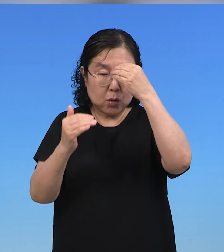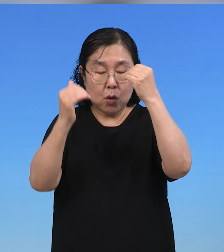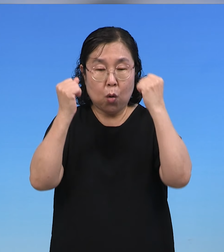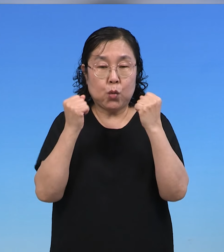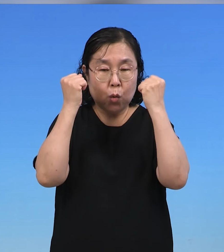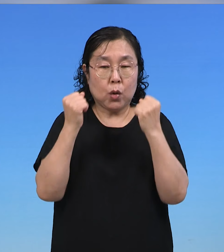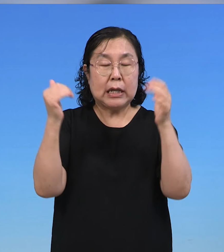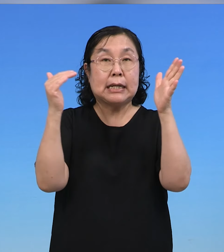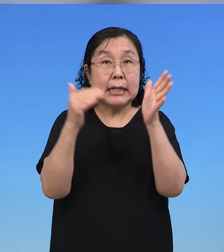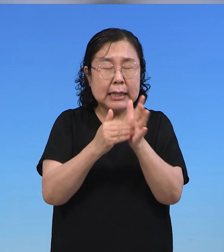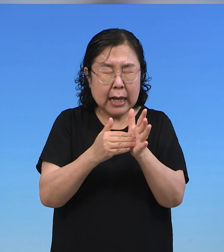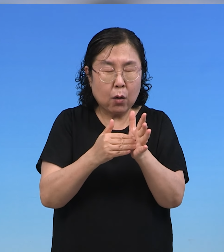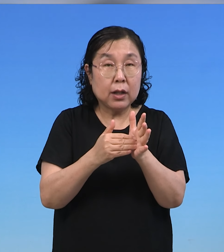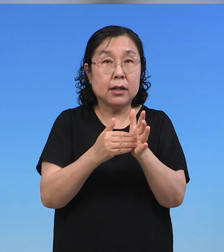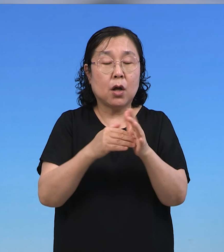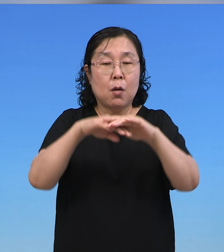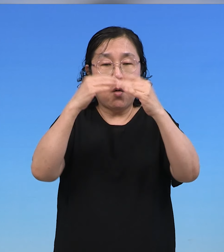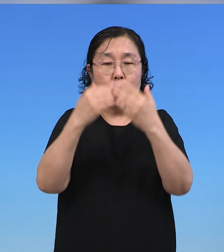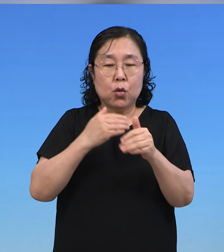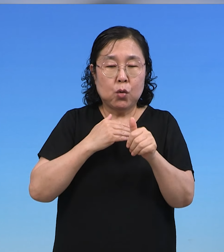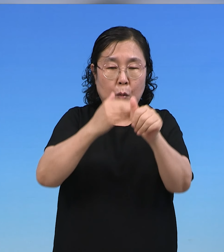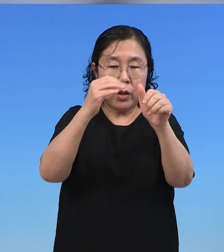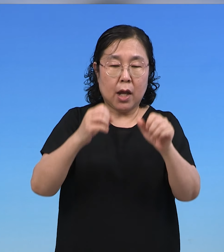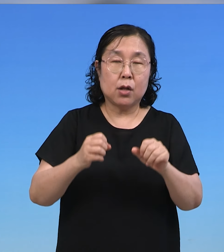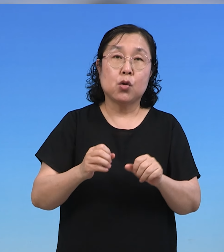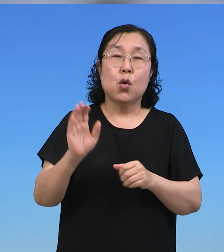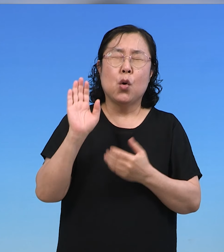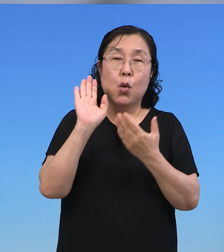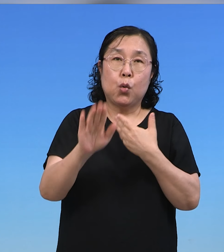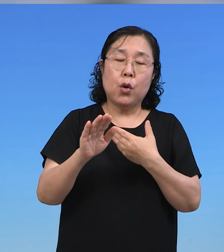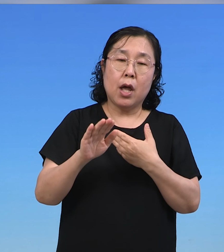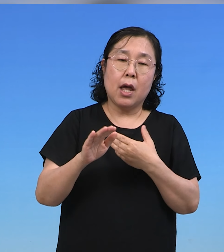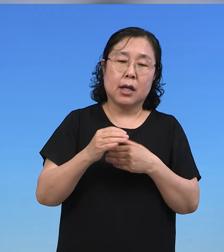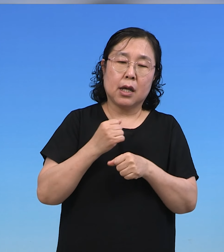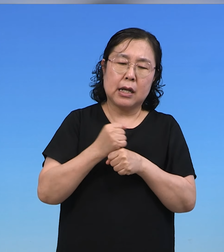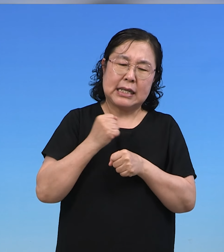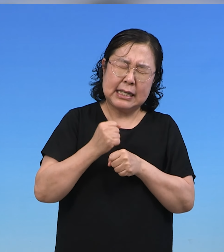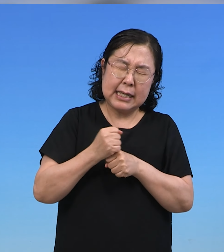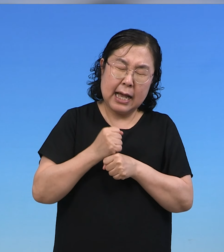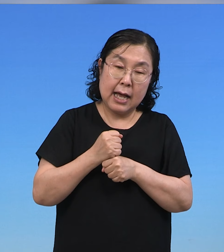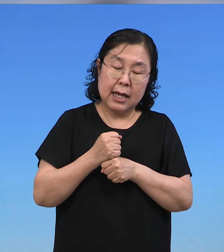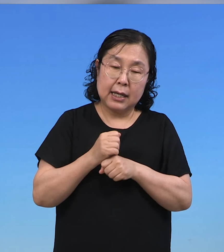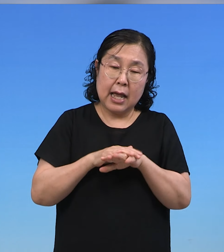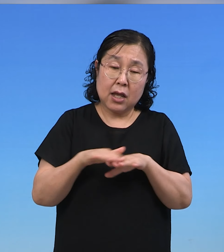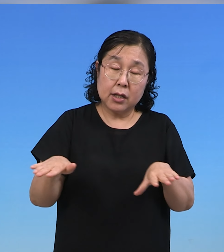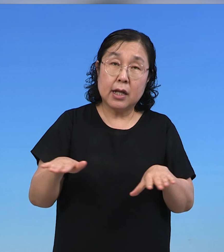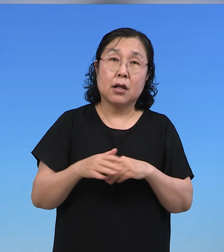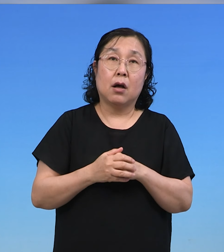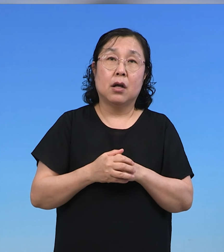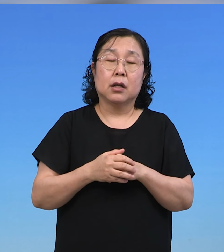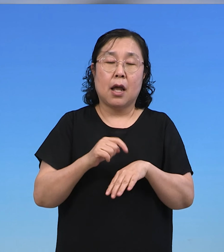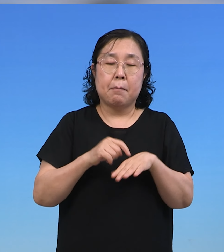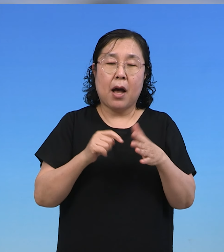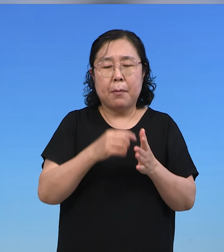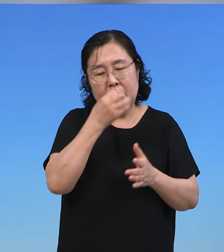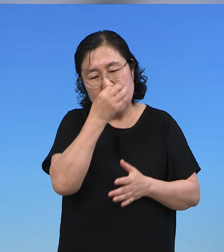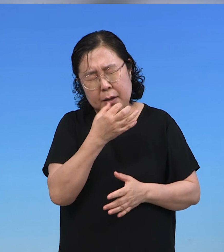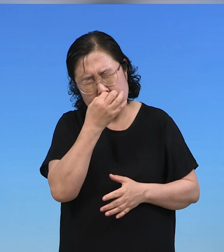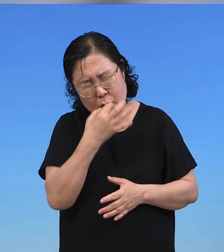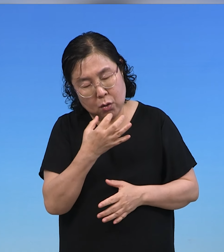확 풀리면서 자꾸 아픈 거예요. 그리고 좀 이유를 모를 정도로 자꾸 마음이